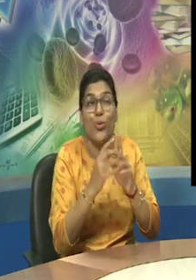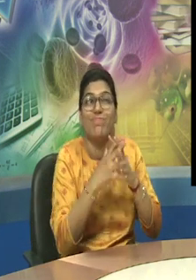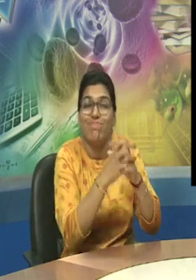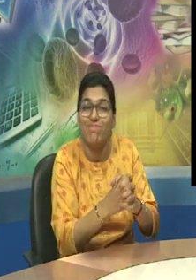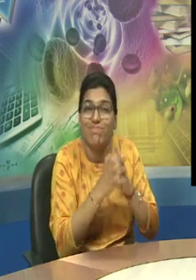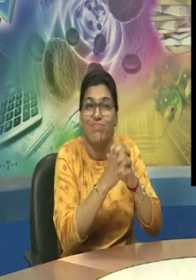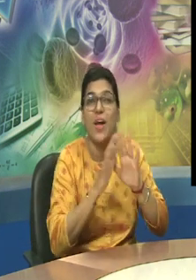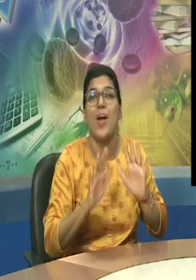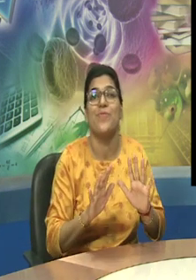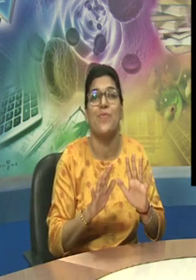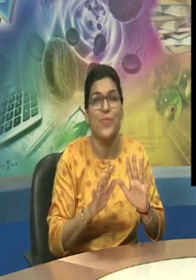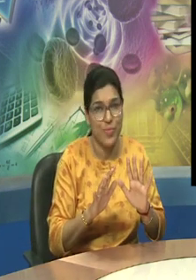ईश्वर के अलावा